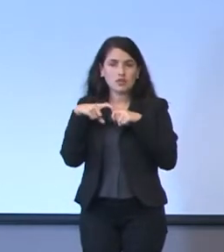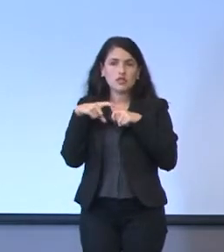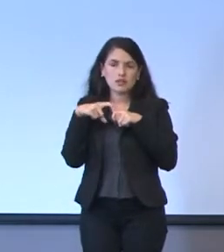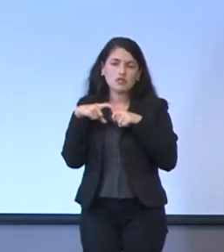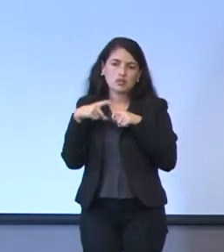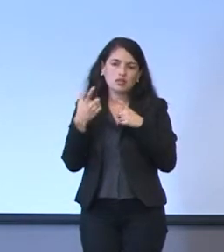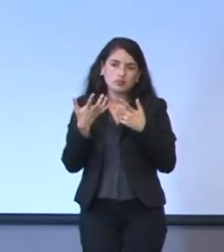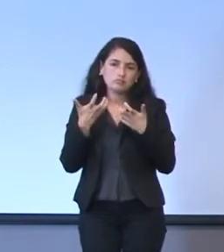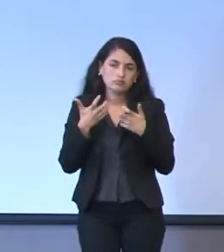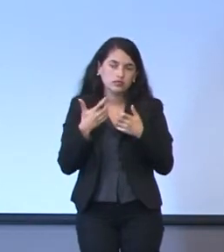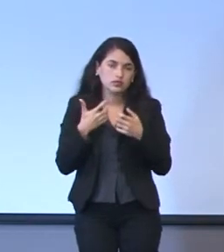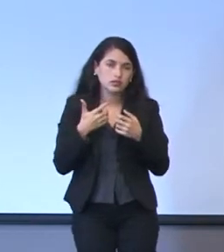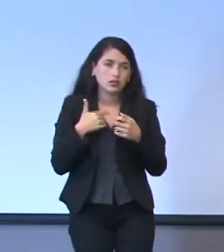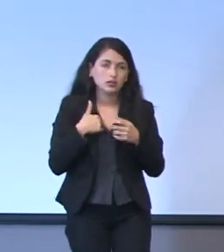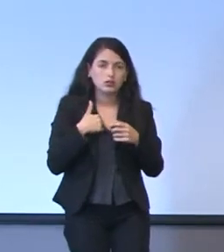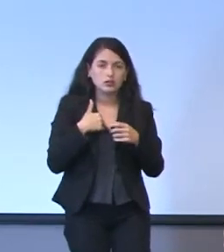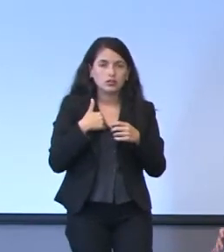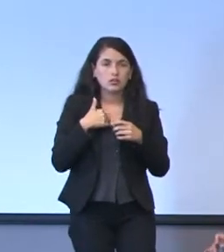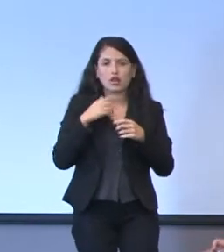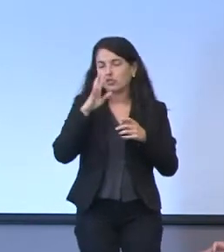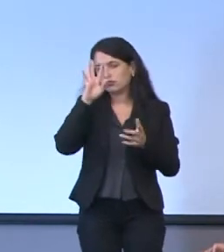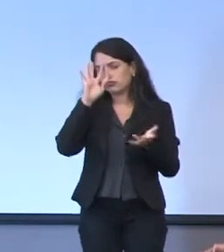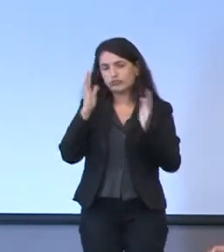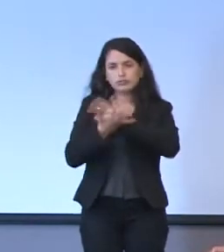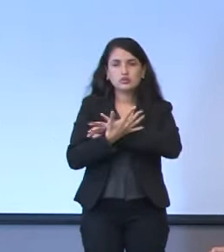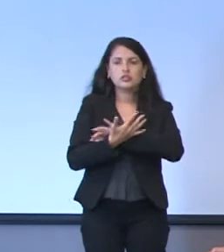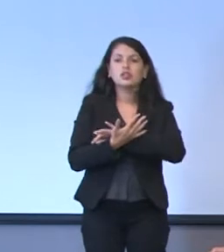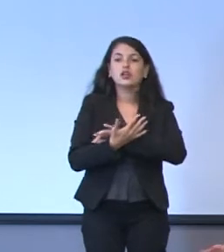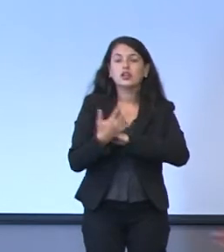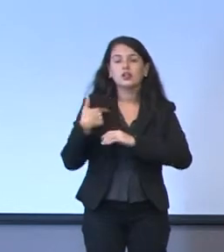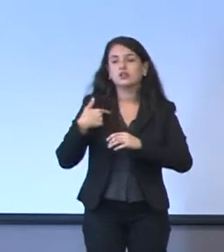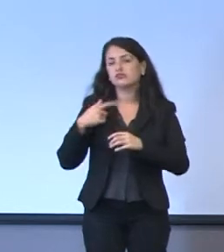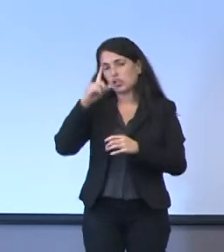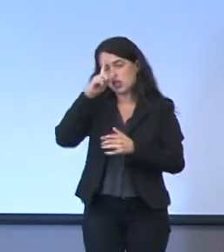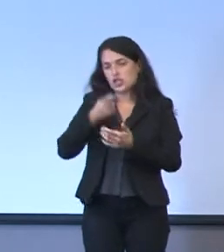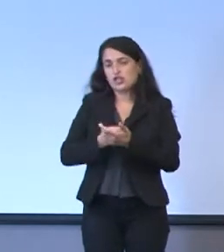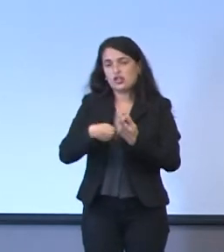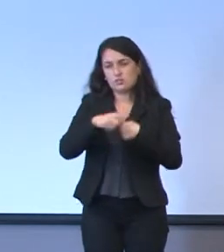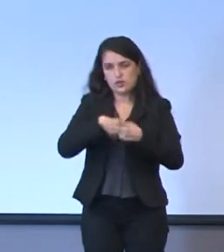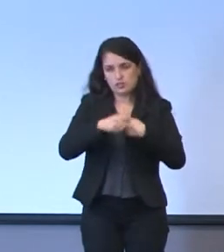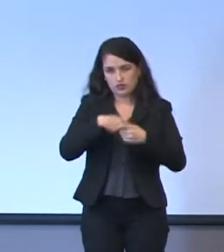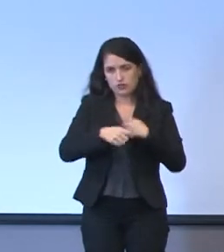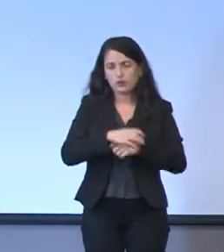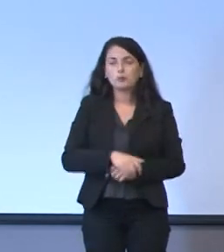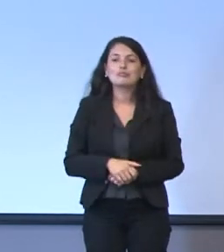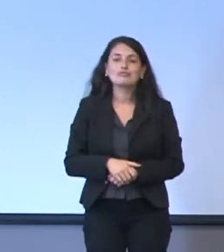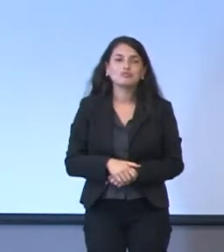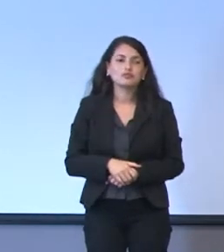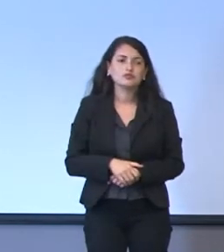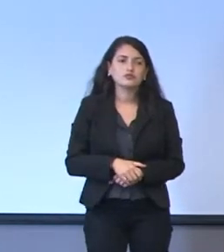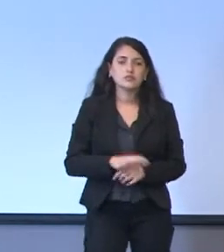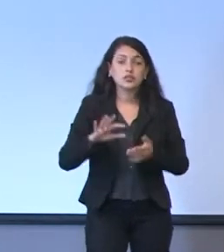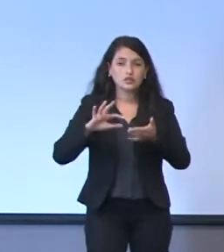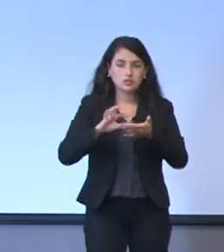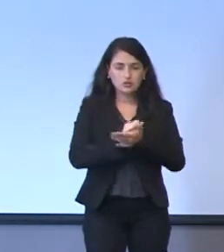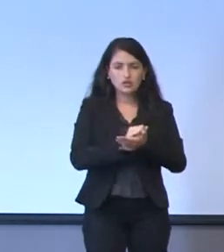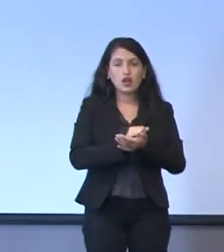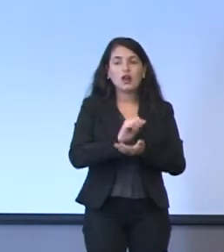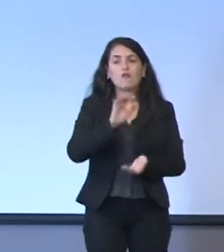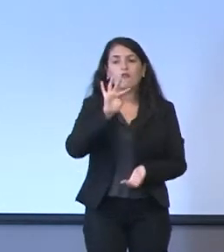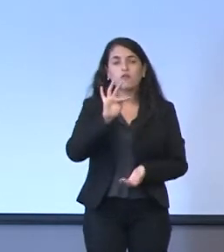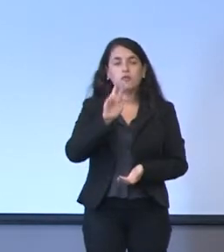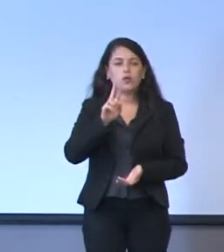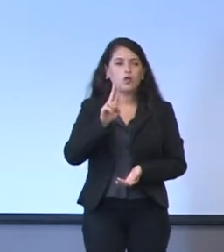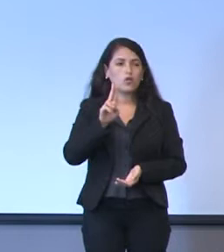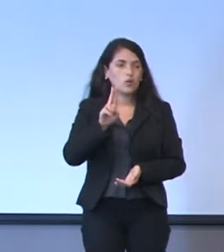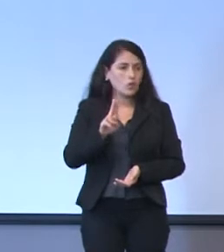né, dessa mudança na minha vida, eu decidi fazer administração de empresas. Me inscrevi na FUVEST,